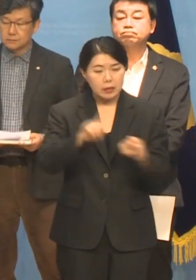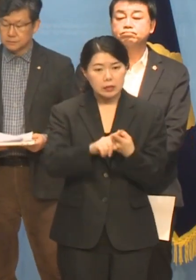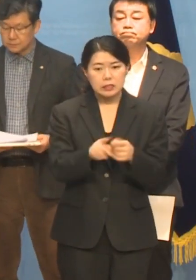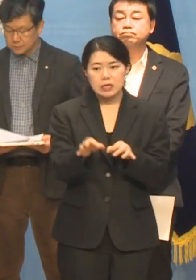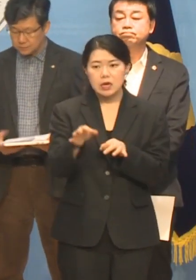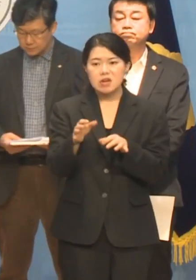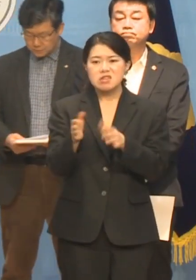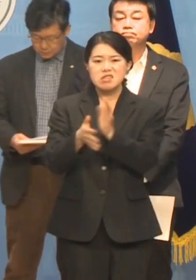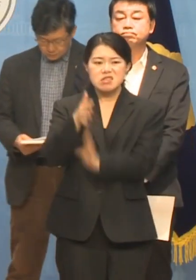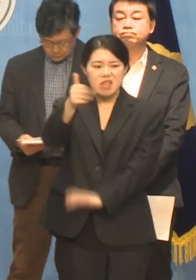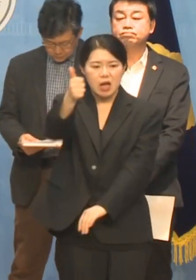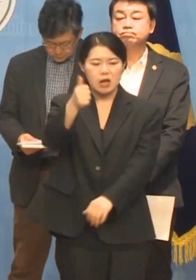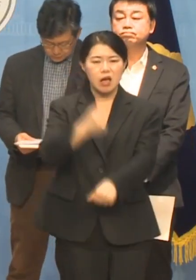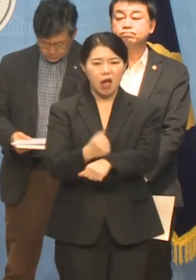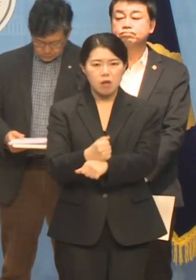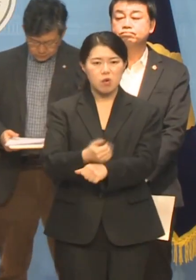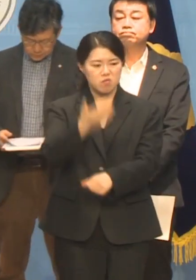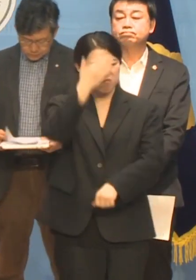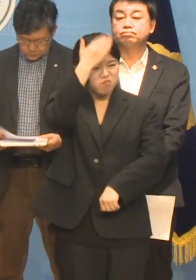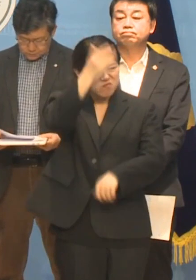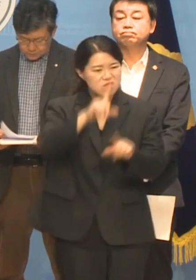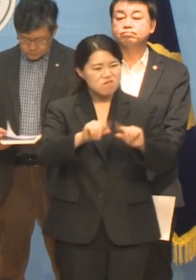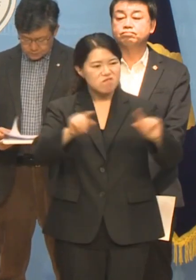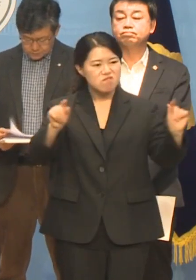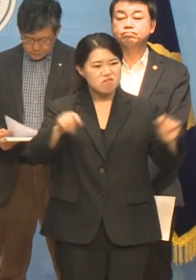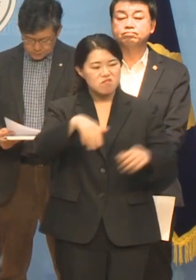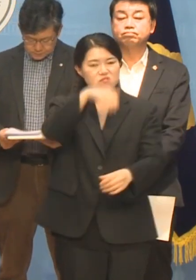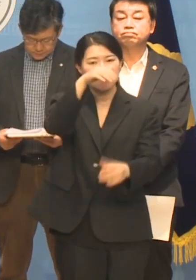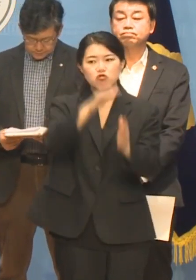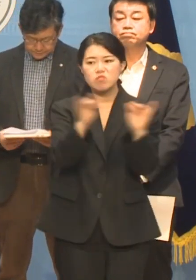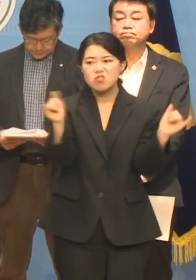시장직을 걸며 무상급식 주민투표를 던질